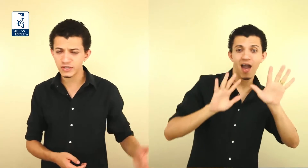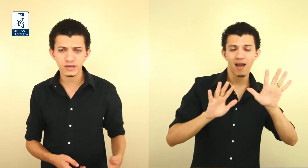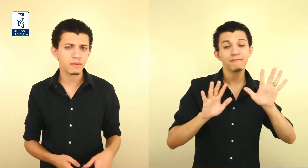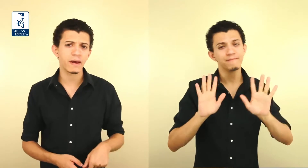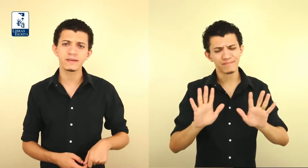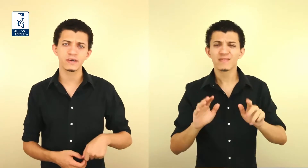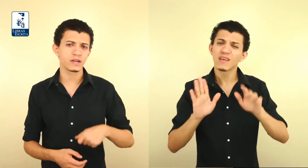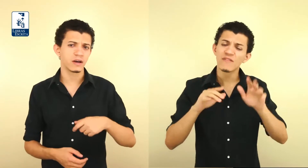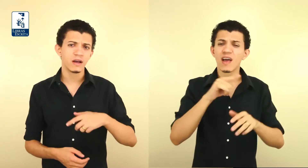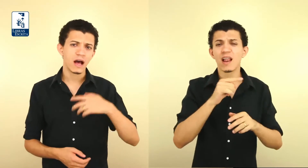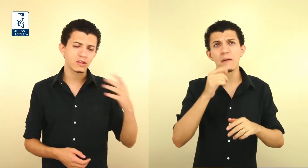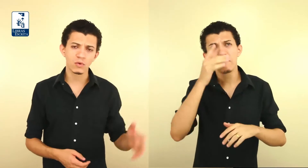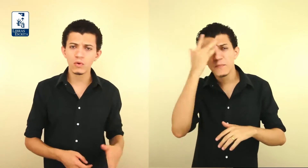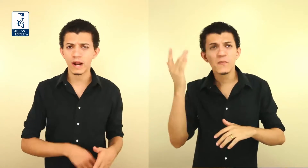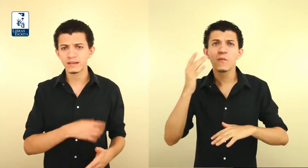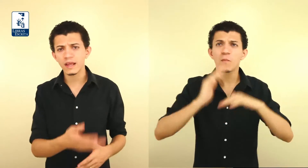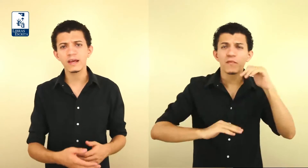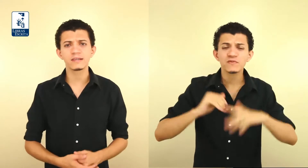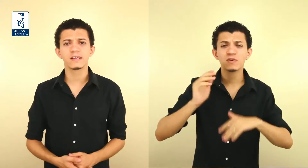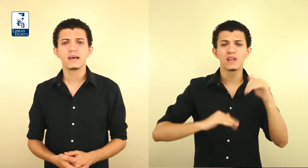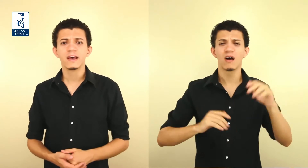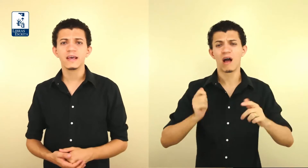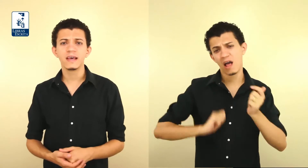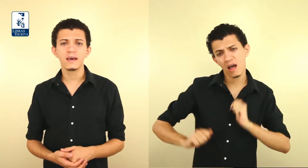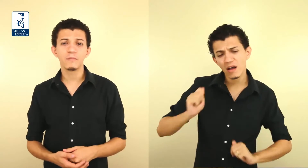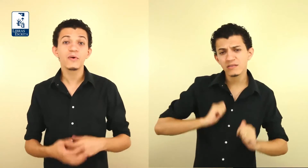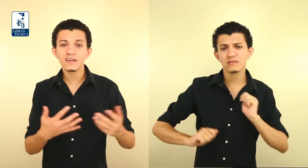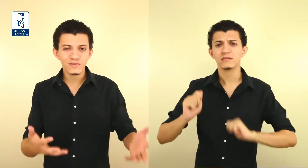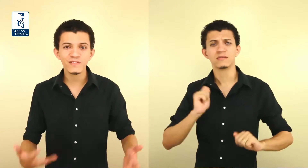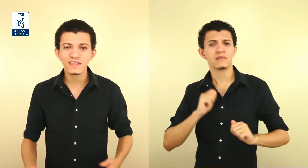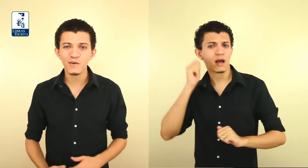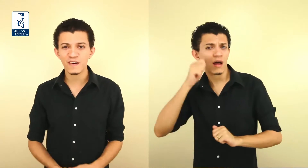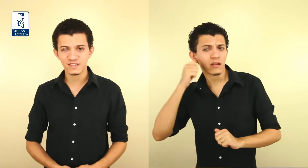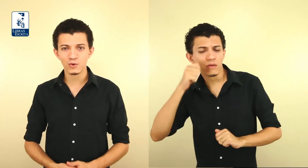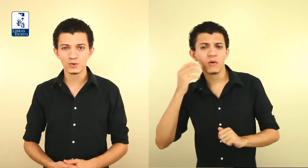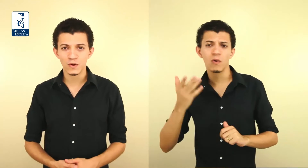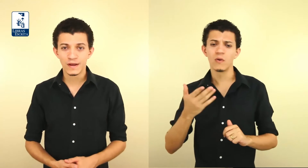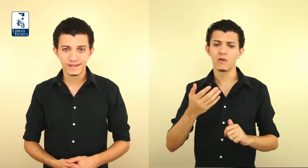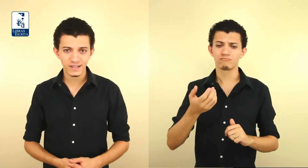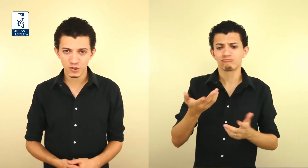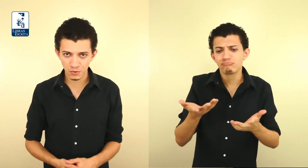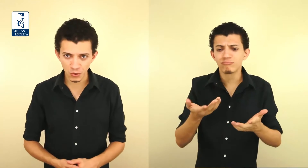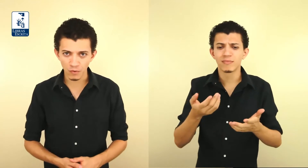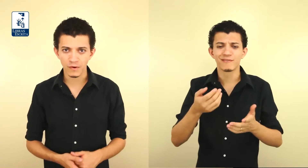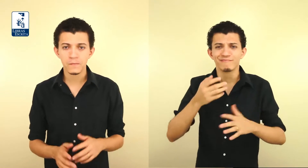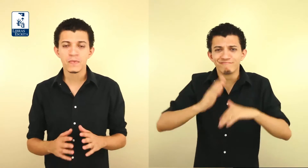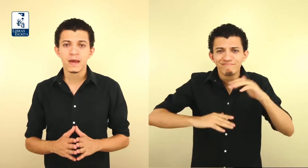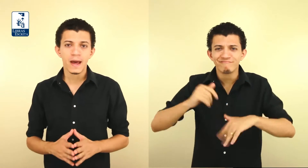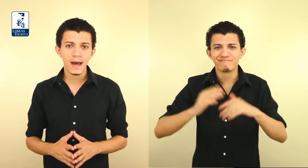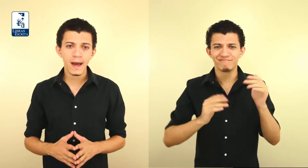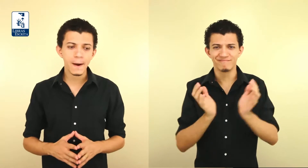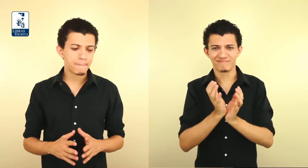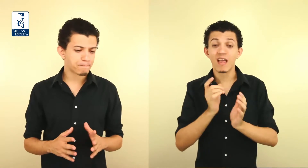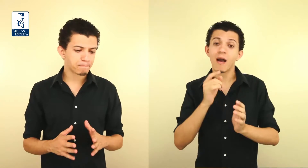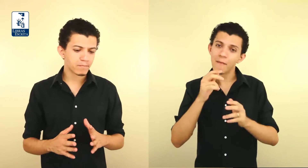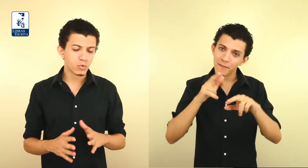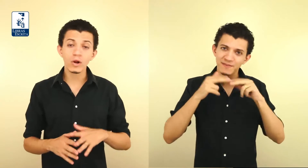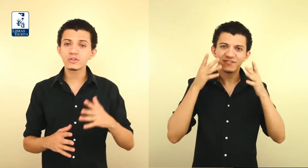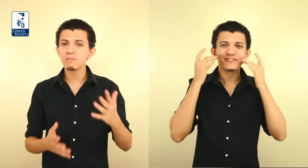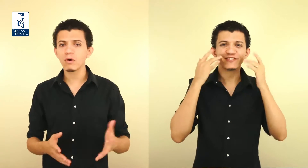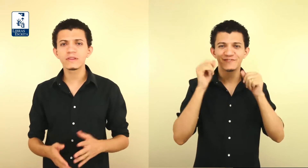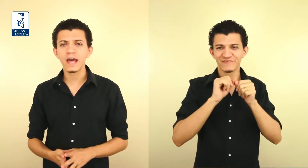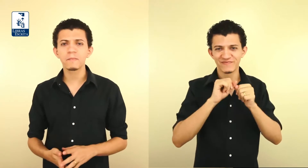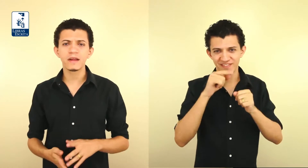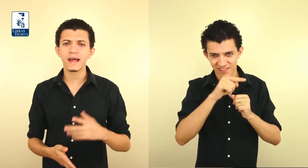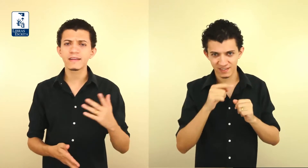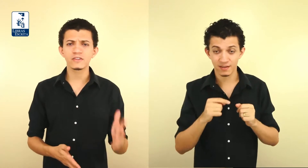seja artista também, seja ator, atriz, e por isso, então, faça uso desse tipo de luva.